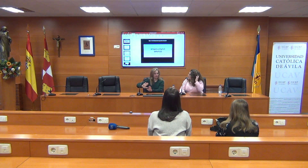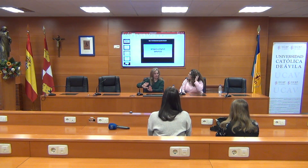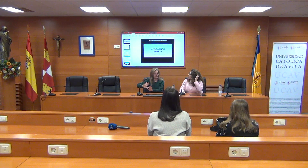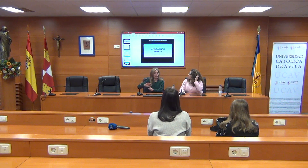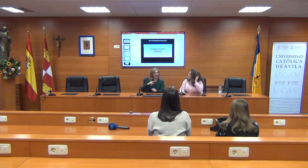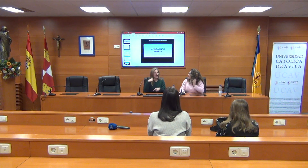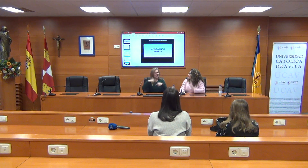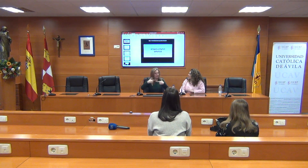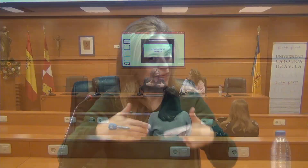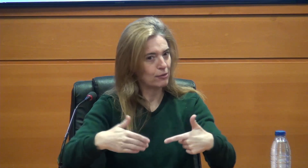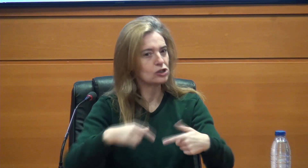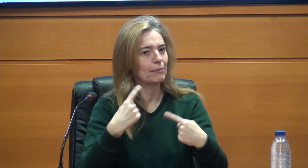vale Vamos a repasar